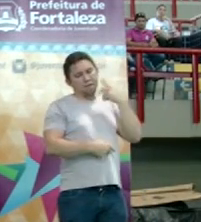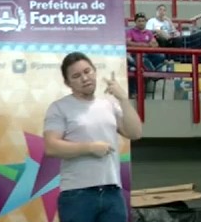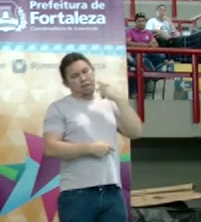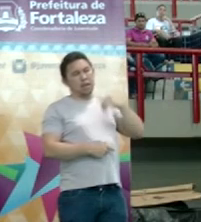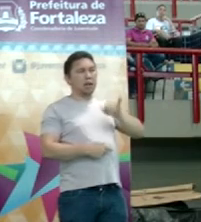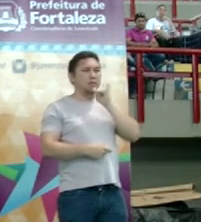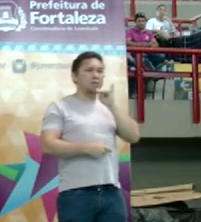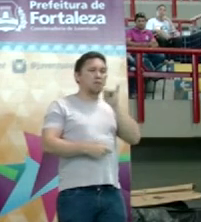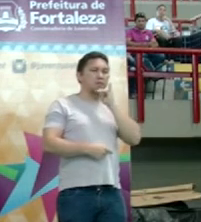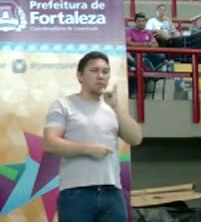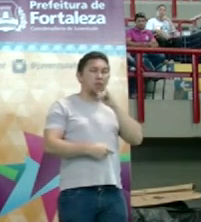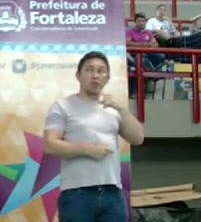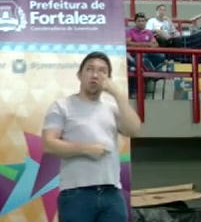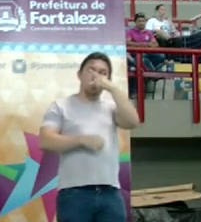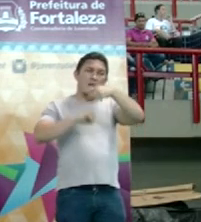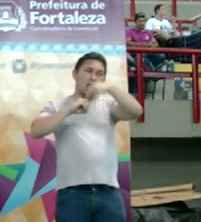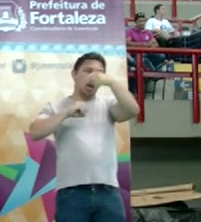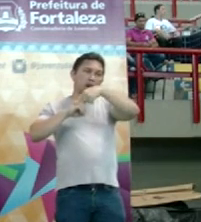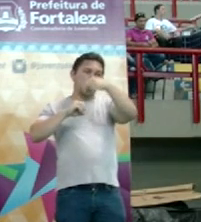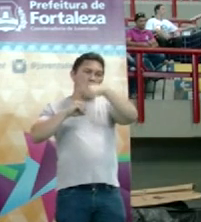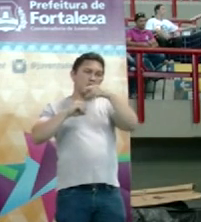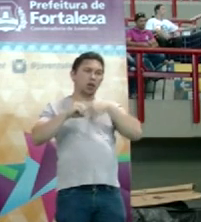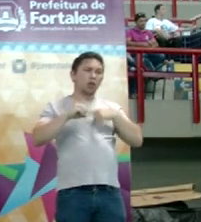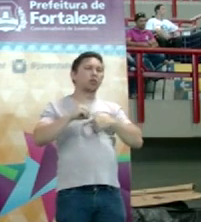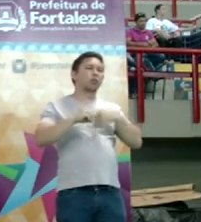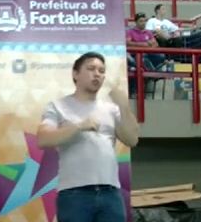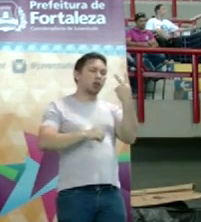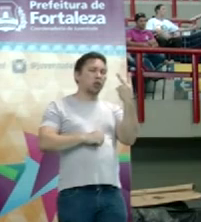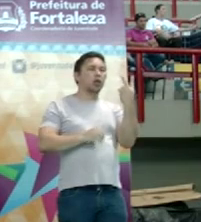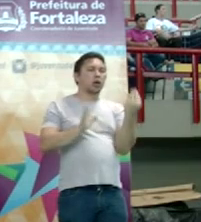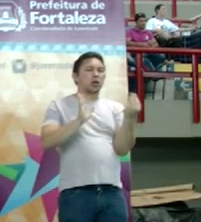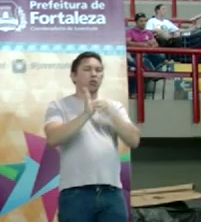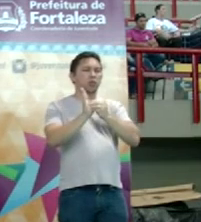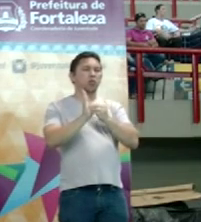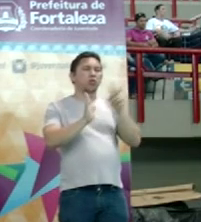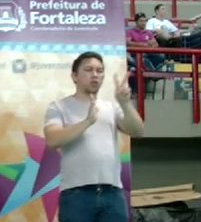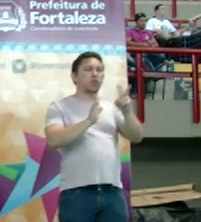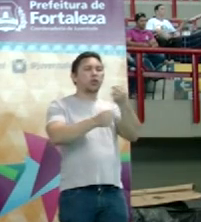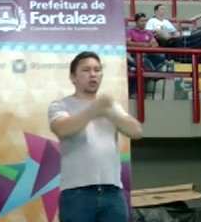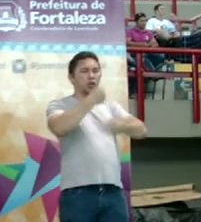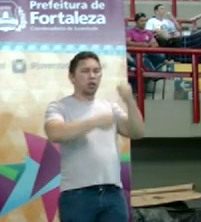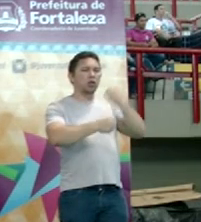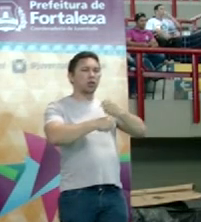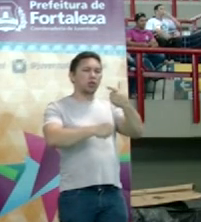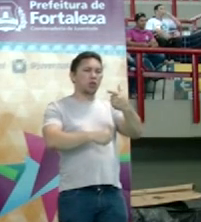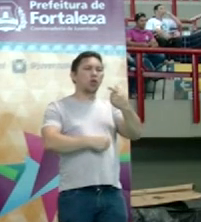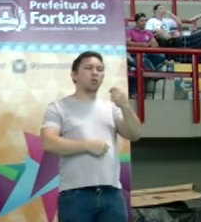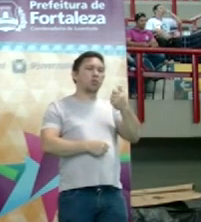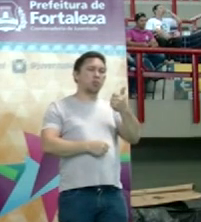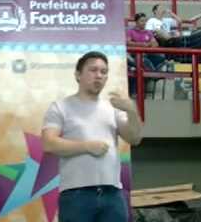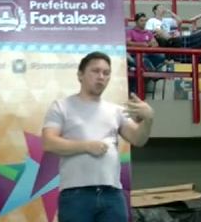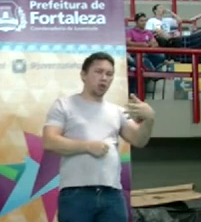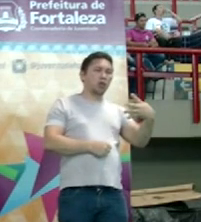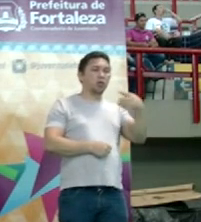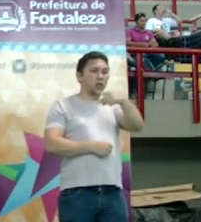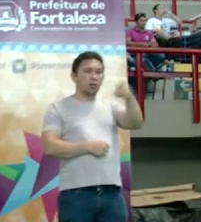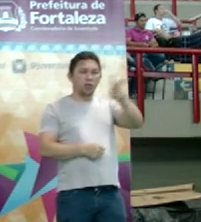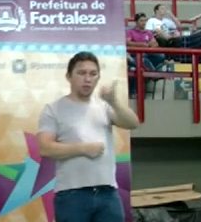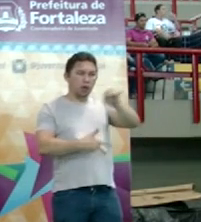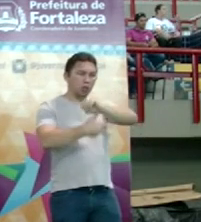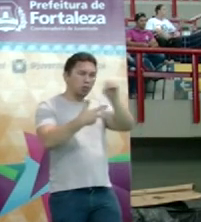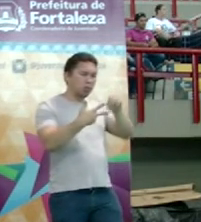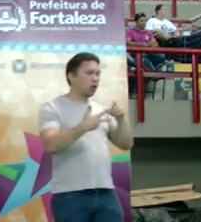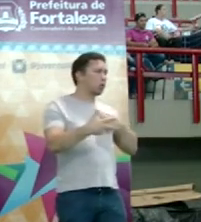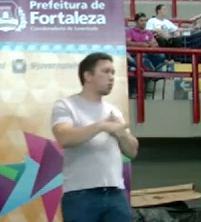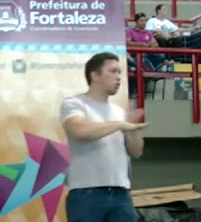por exemplo, a Unifor colocou já em 2 vestibulares, inclusive o do ano passado. Então, quem vai fazer o Enem deve